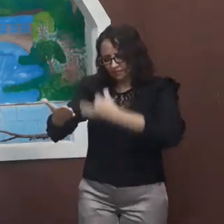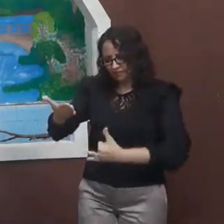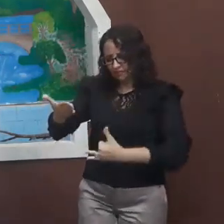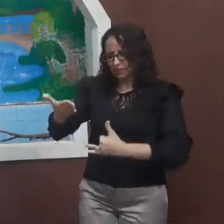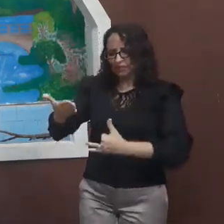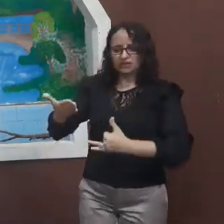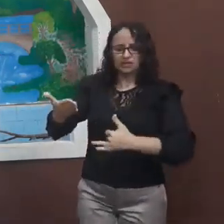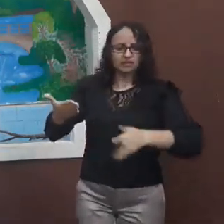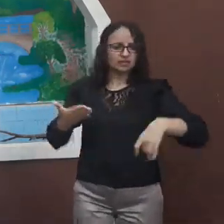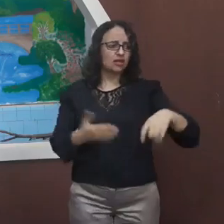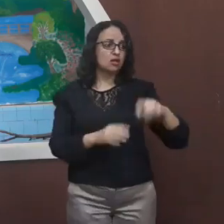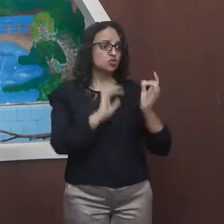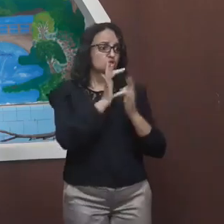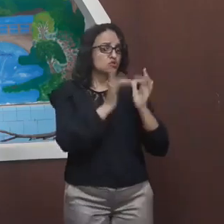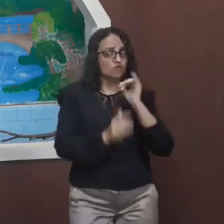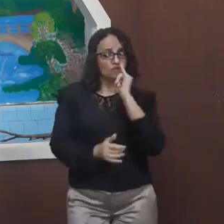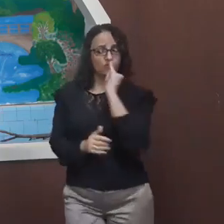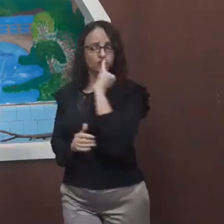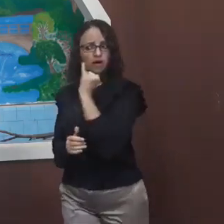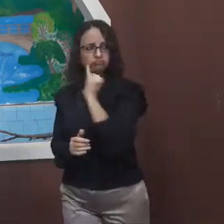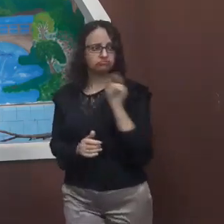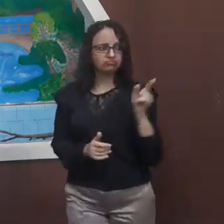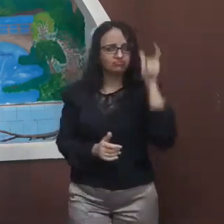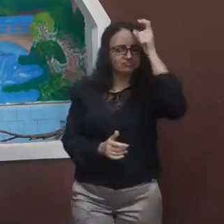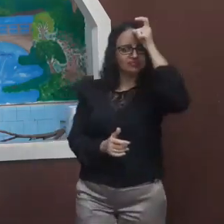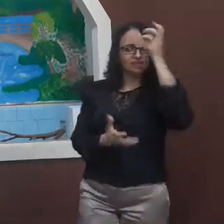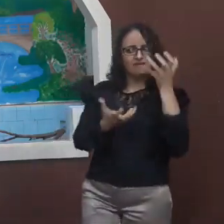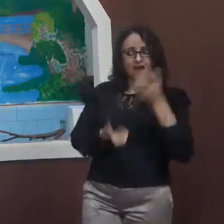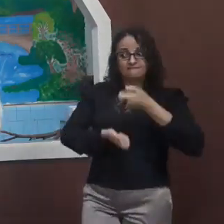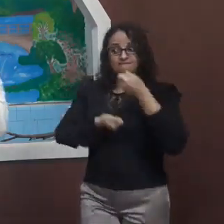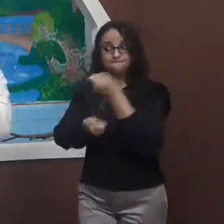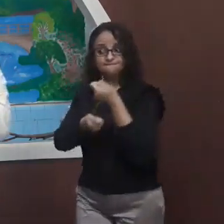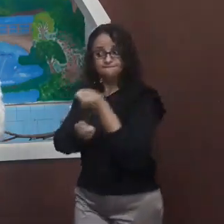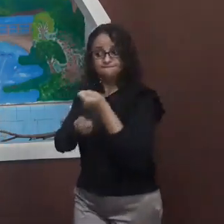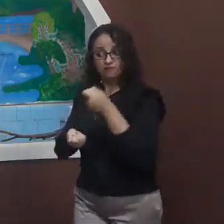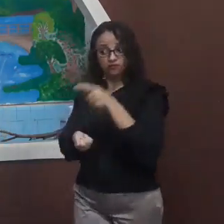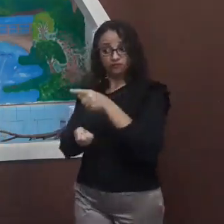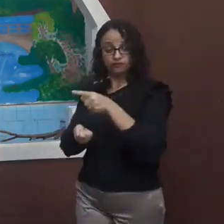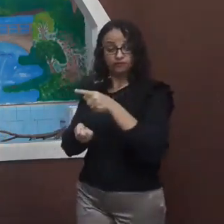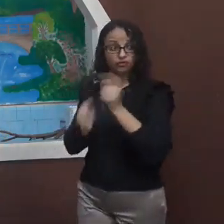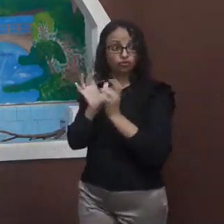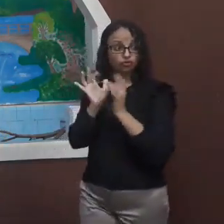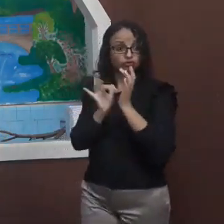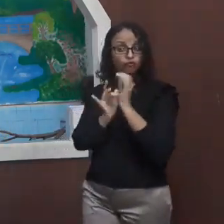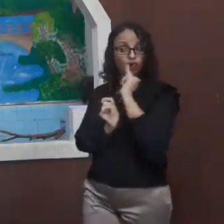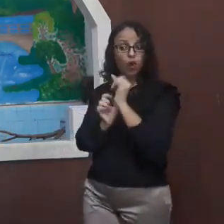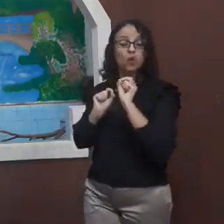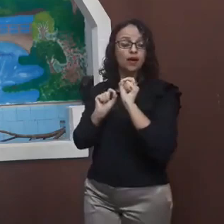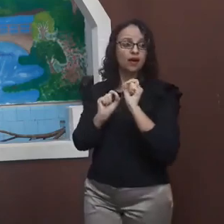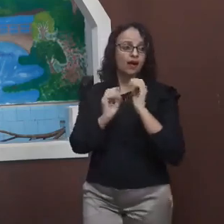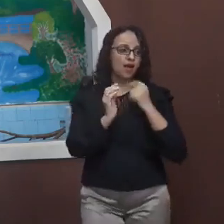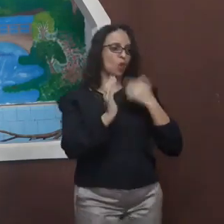Satanás pediu vocês para peneirá-lo como trigo. Mas eu, o quê? O que Jesus